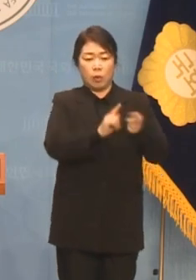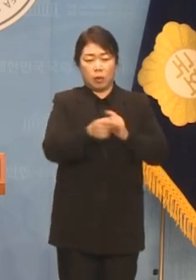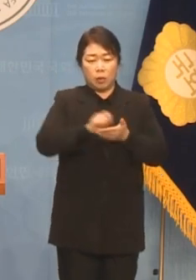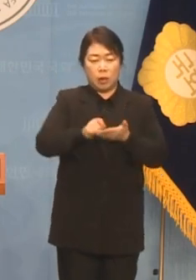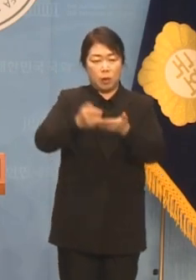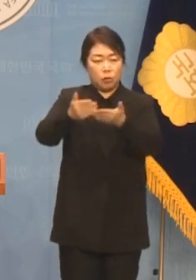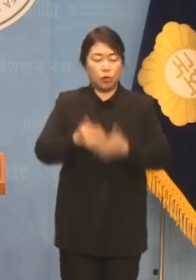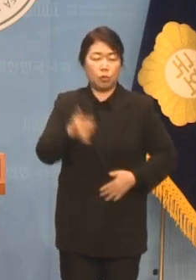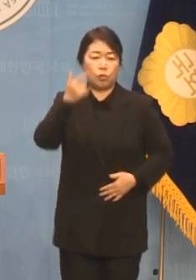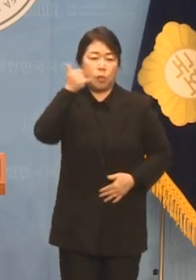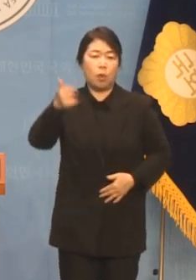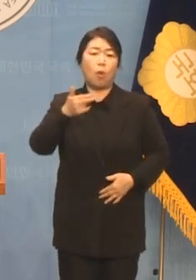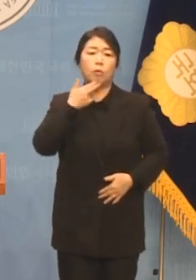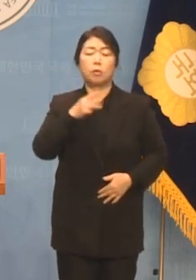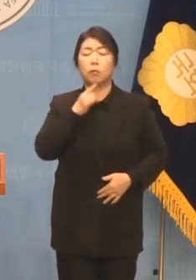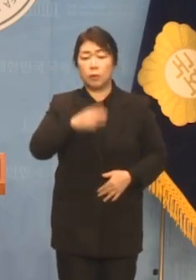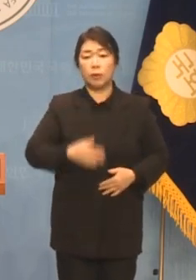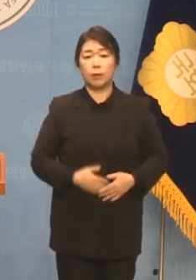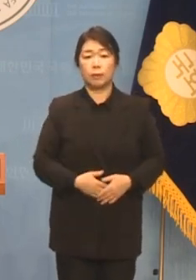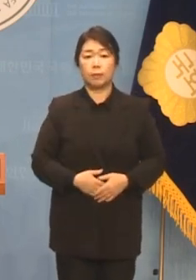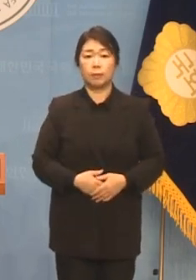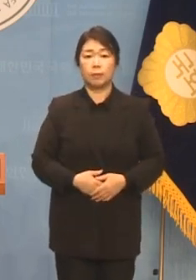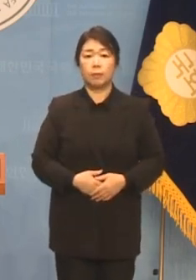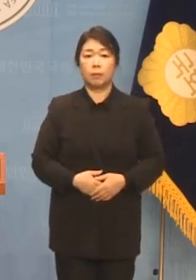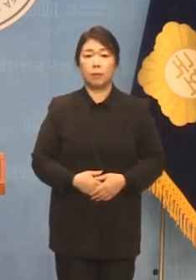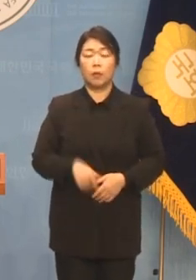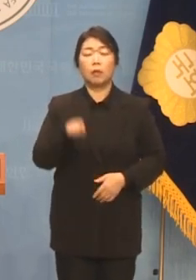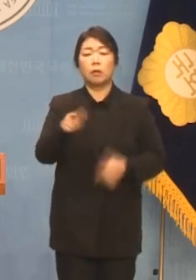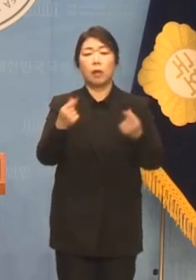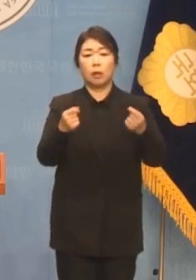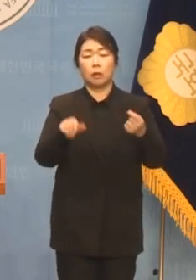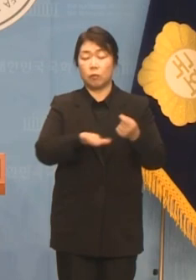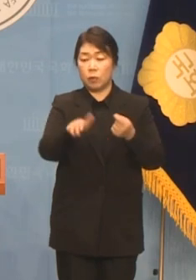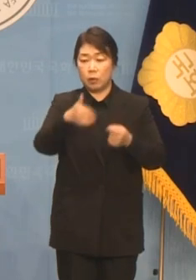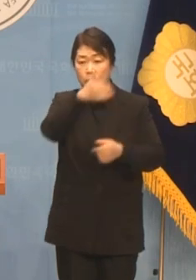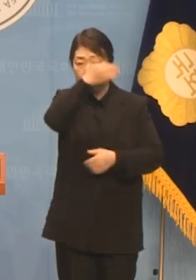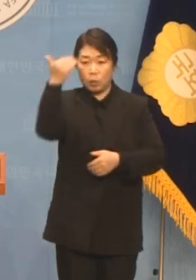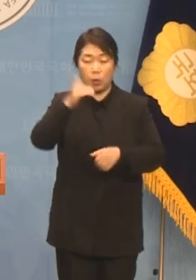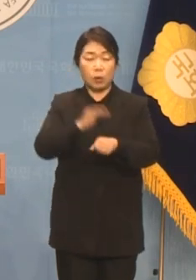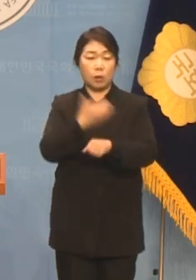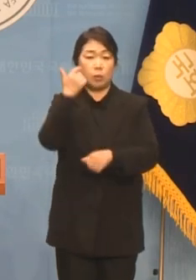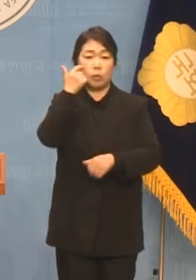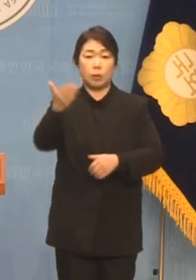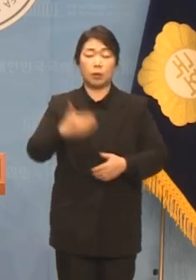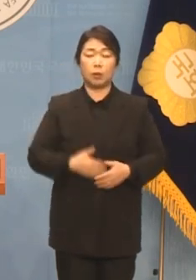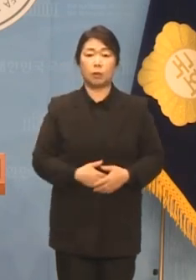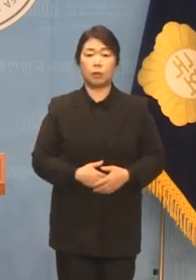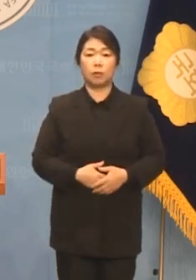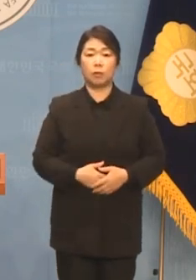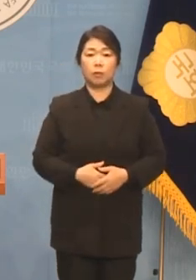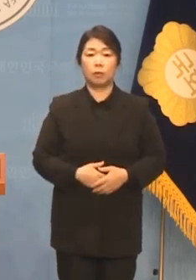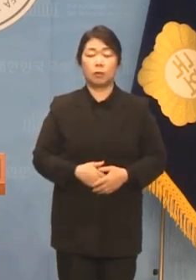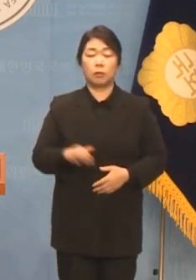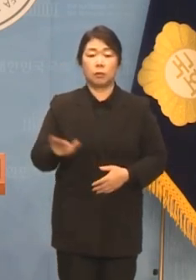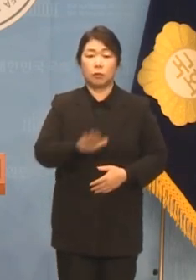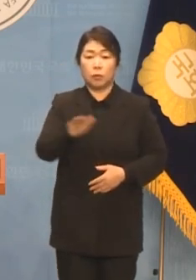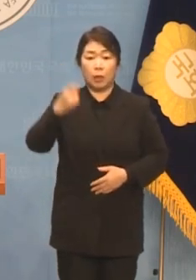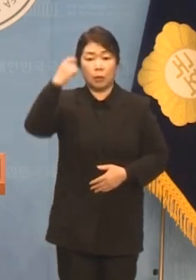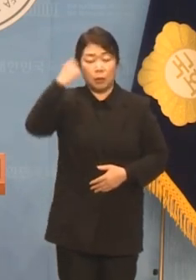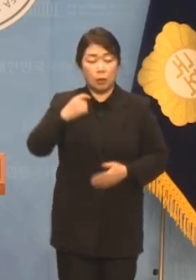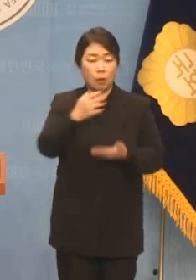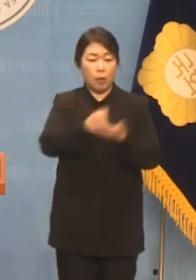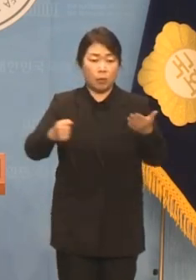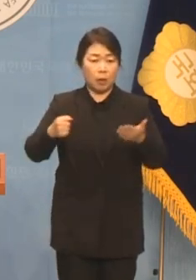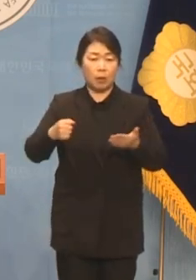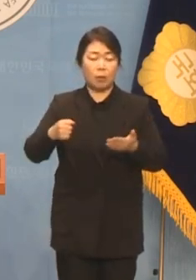부모가 없을뿐입니다 이게 저희 청년들의 잘못입니까 우리가 느껴야 했던 박탈감과